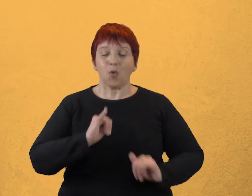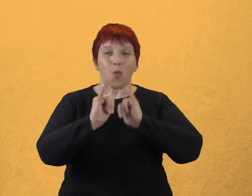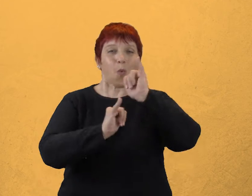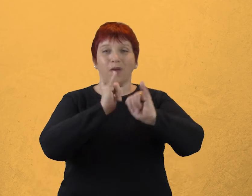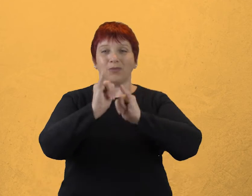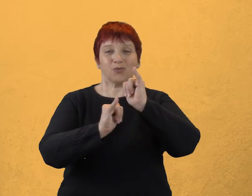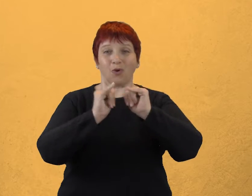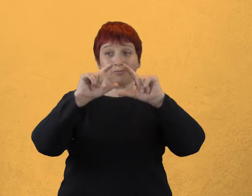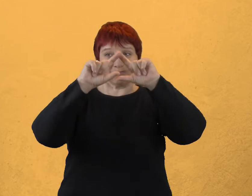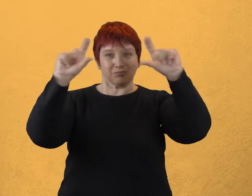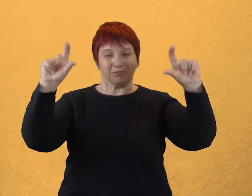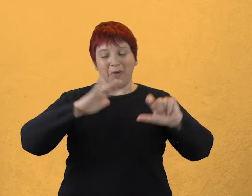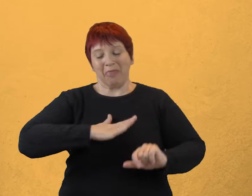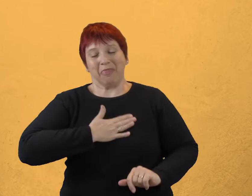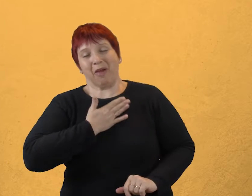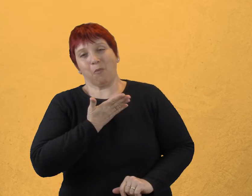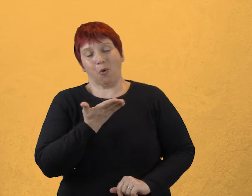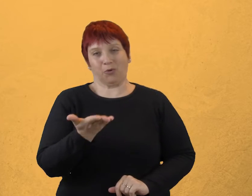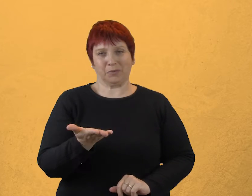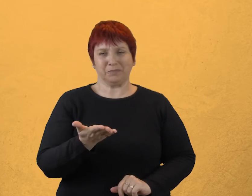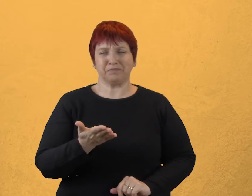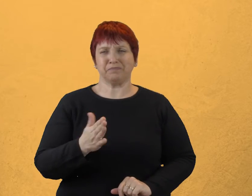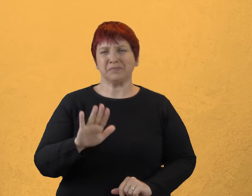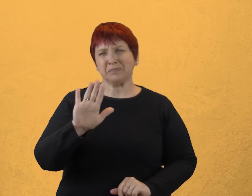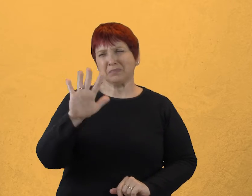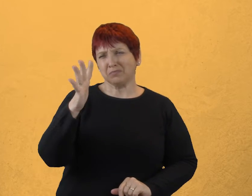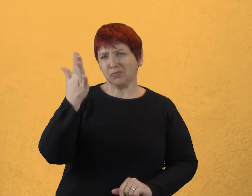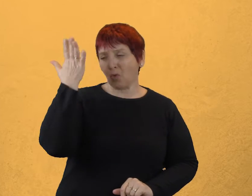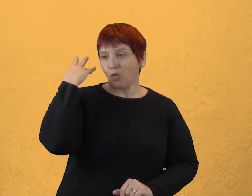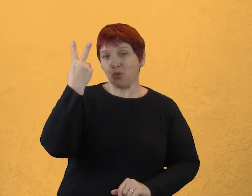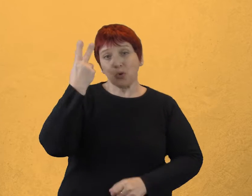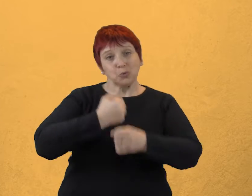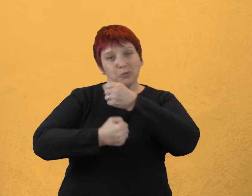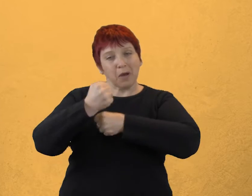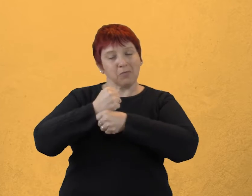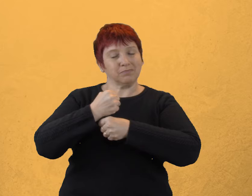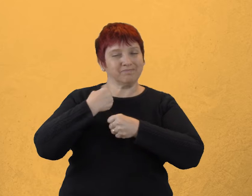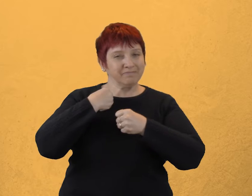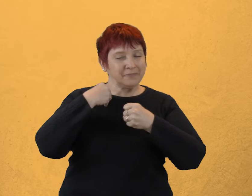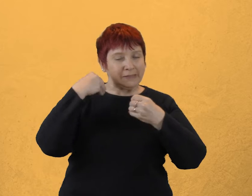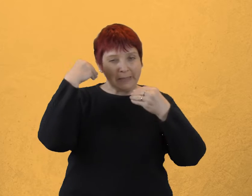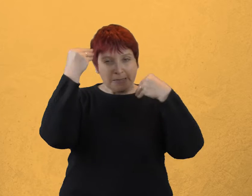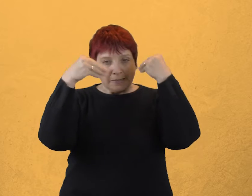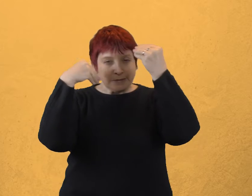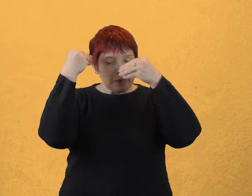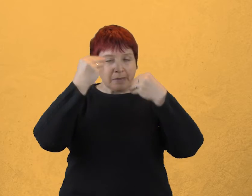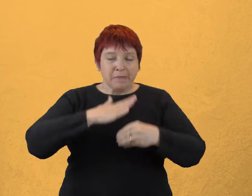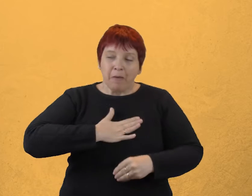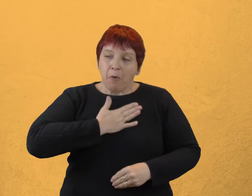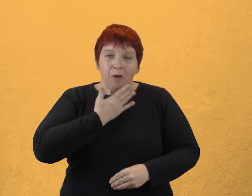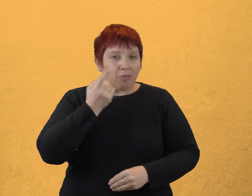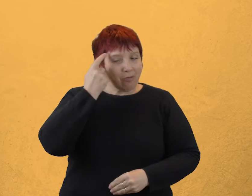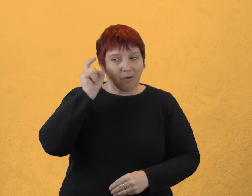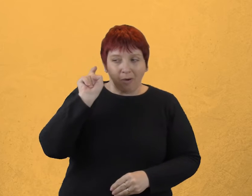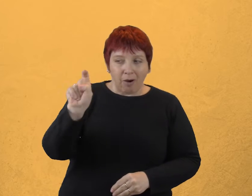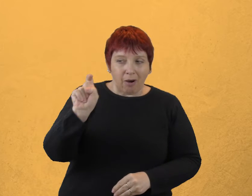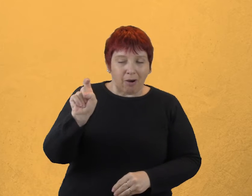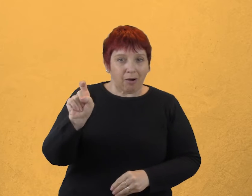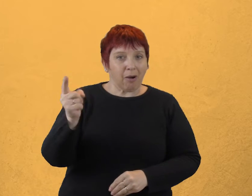Cuento de amor. Desde hace como 2 años estoy enamorado de ella. Nunca estuvimos juntos